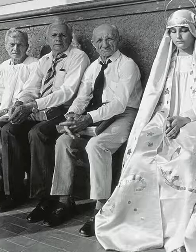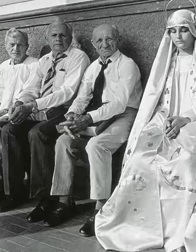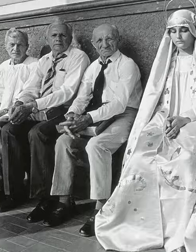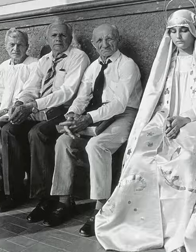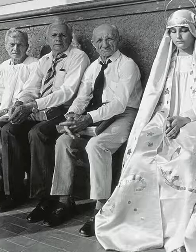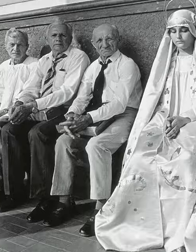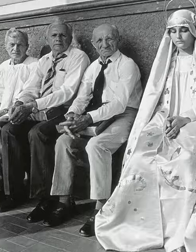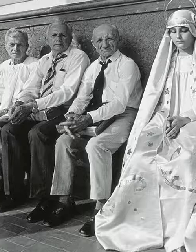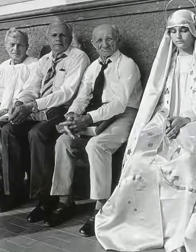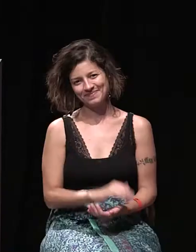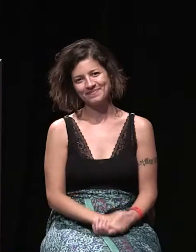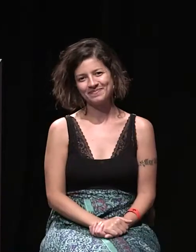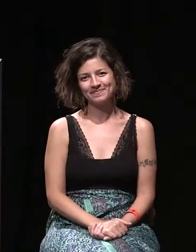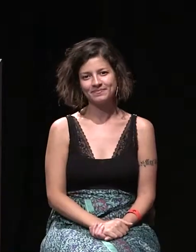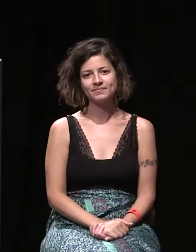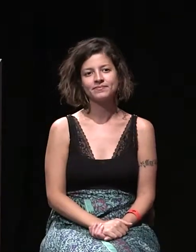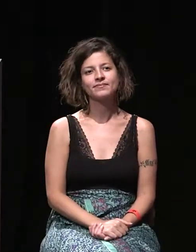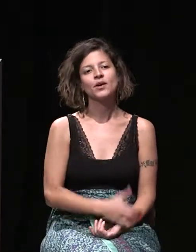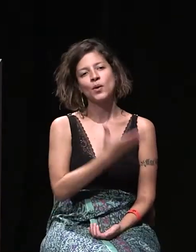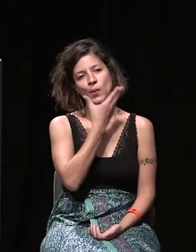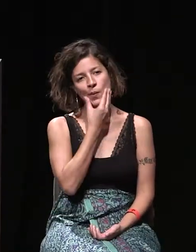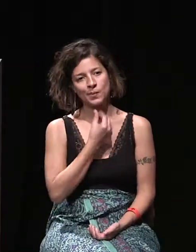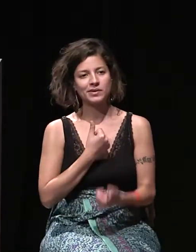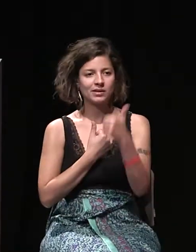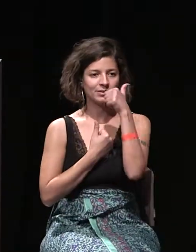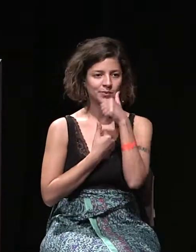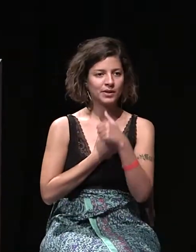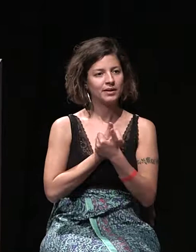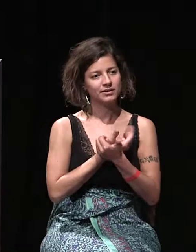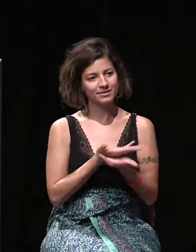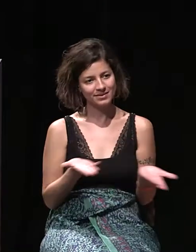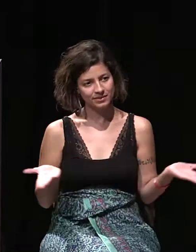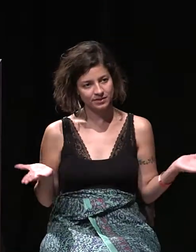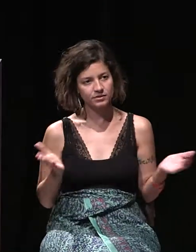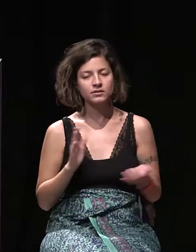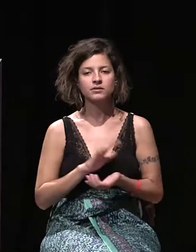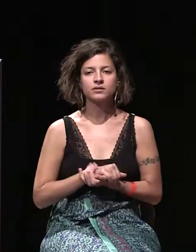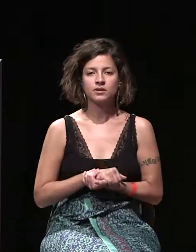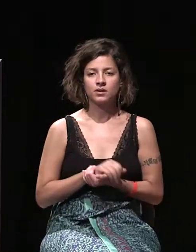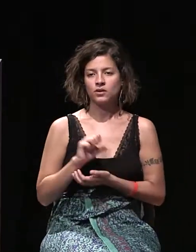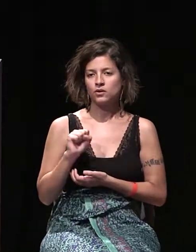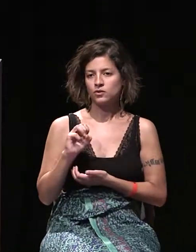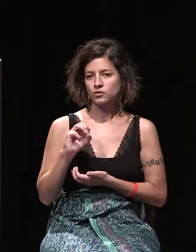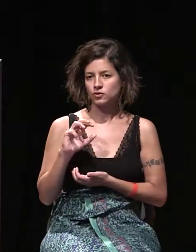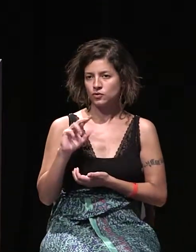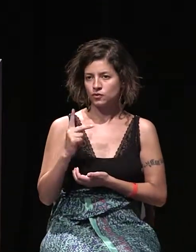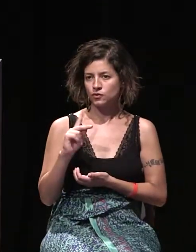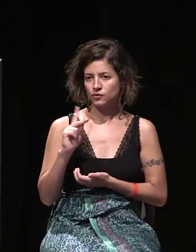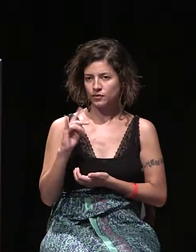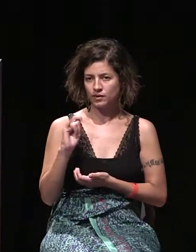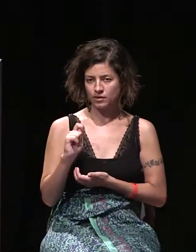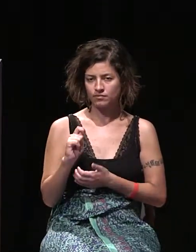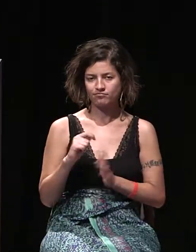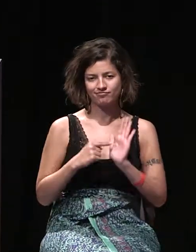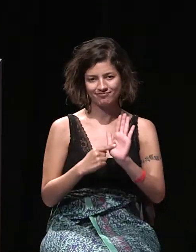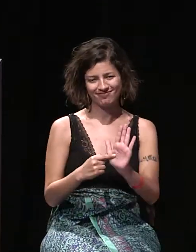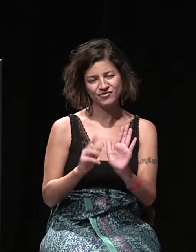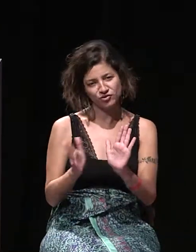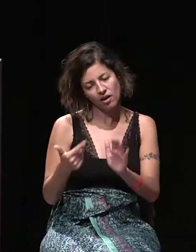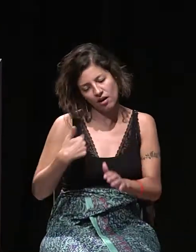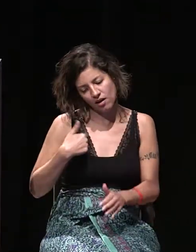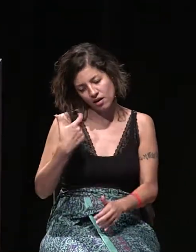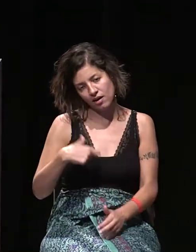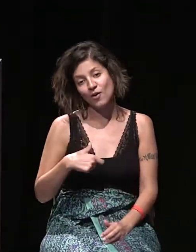Boa tarde a todas e a todos. Como a Sofia me apresentou, meu nome é Francine,